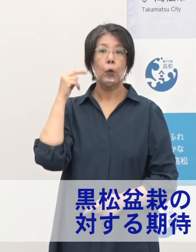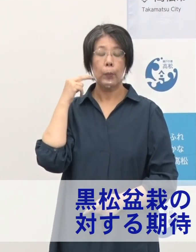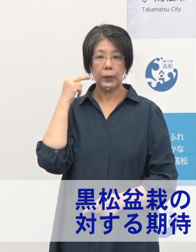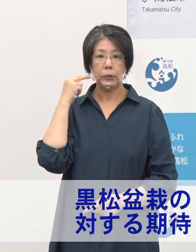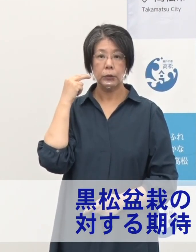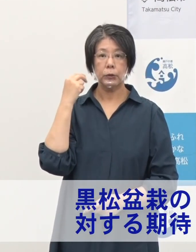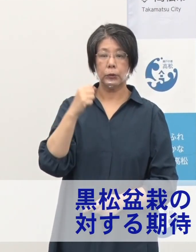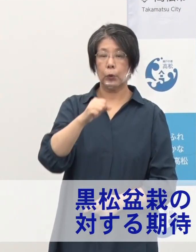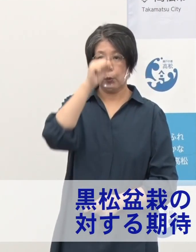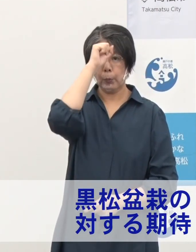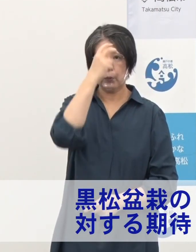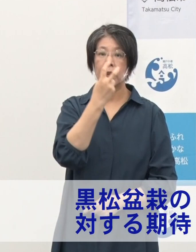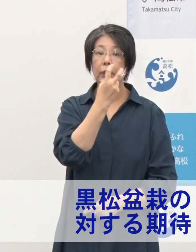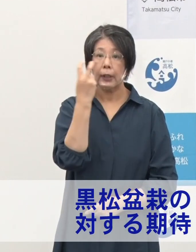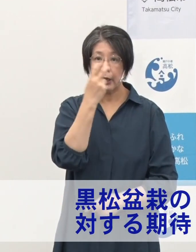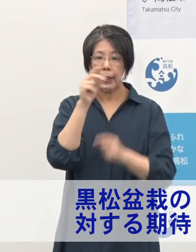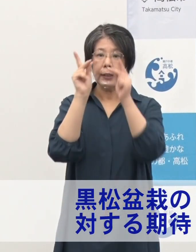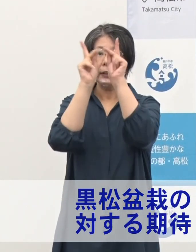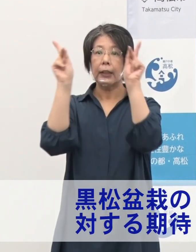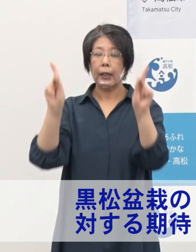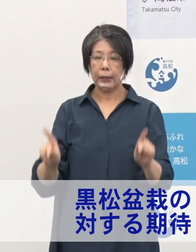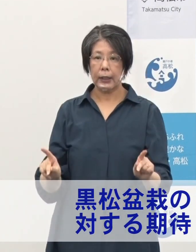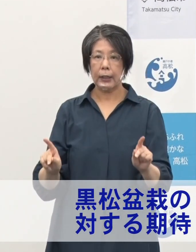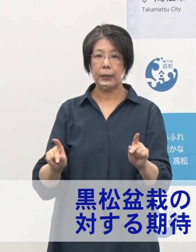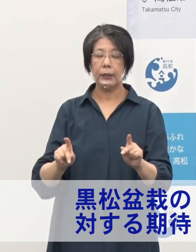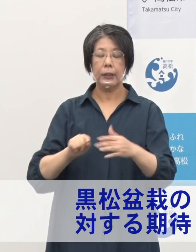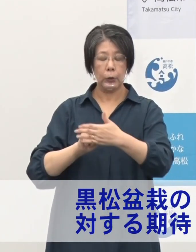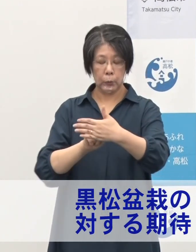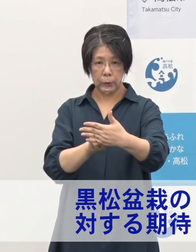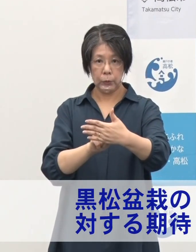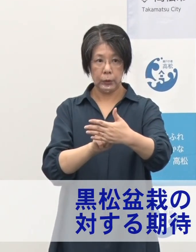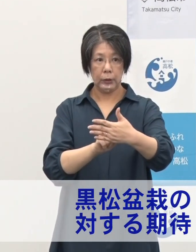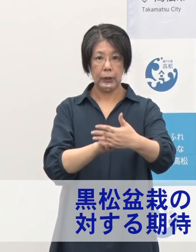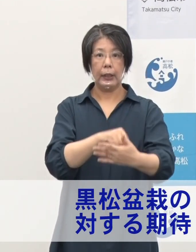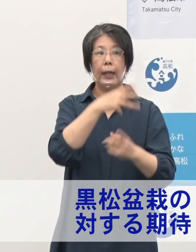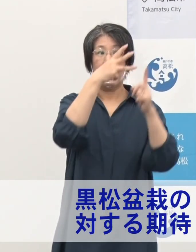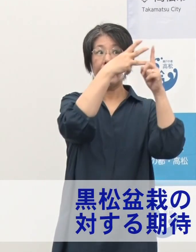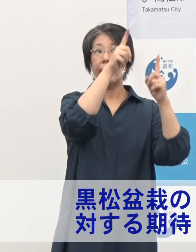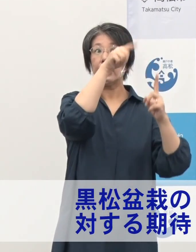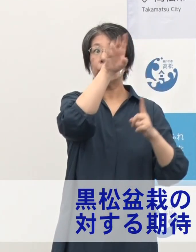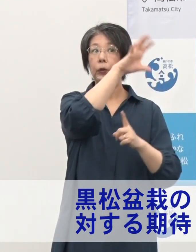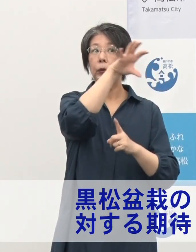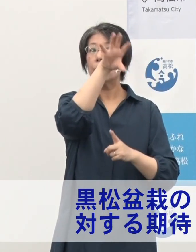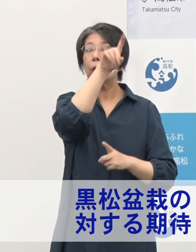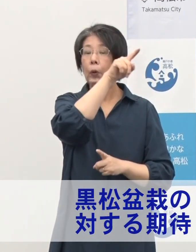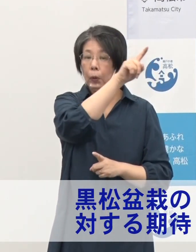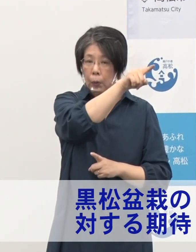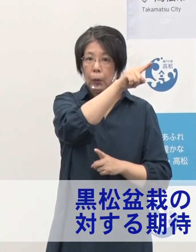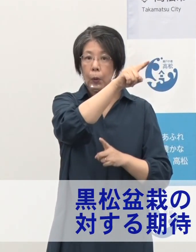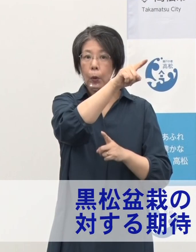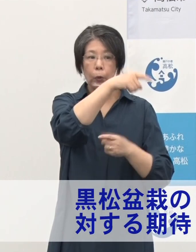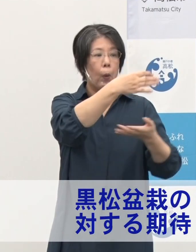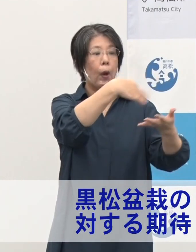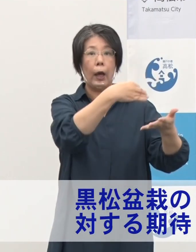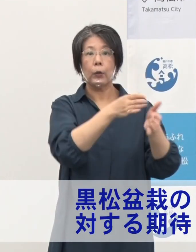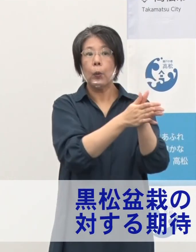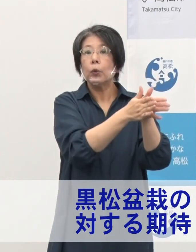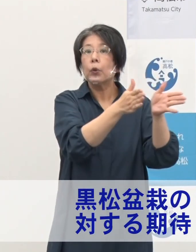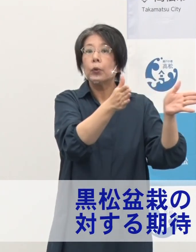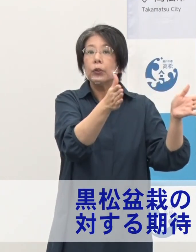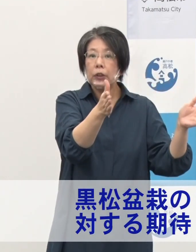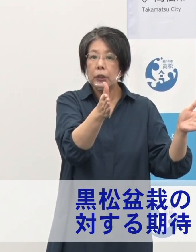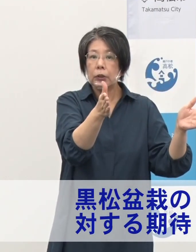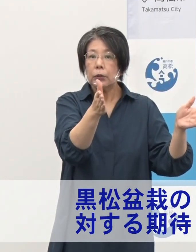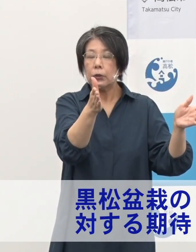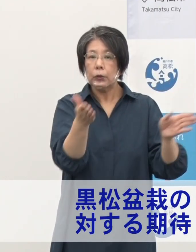検疫脳も課題に取り組んで特にいう向けの松盆栽の販路拡大を促進するということを位置づけ